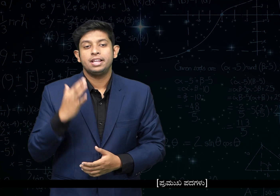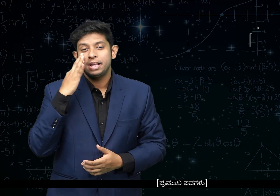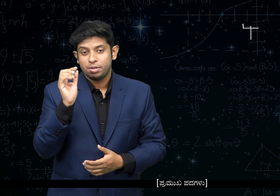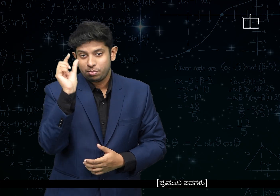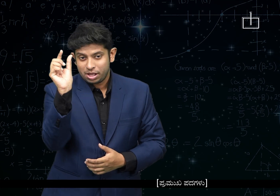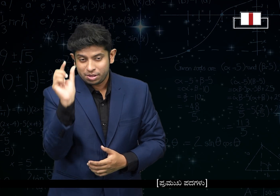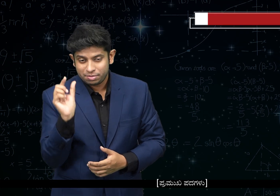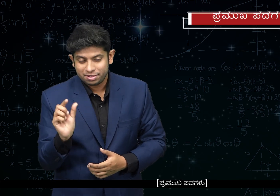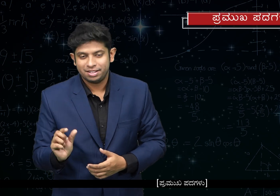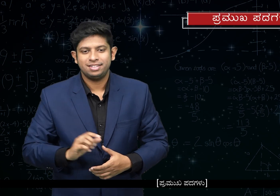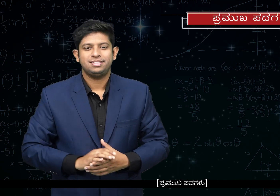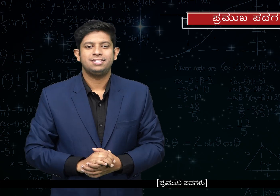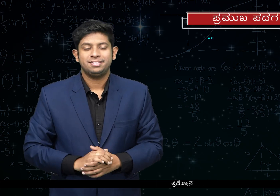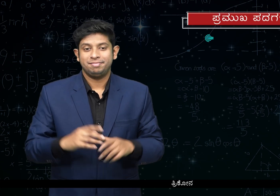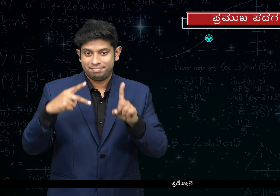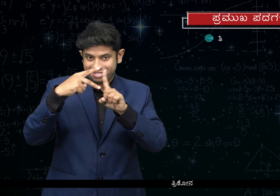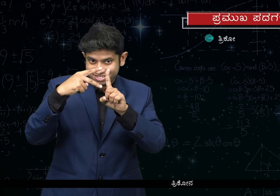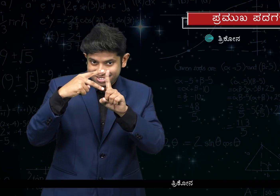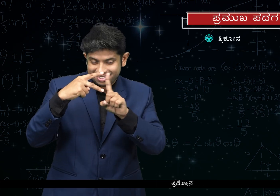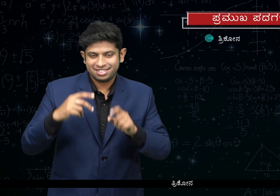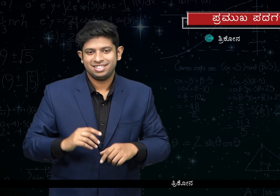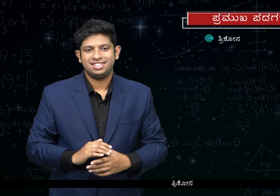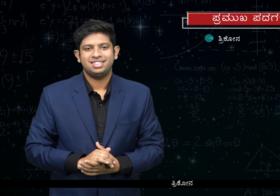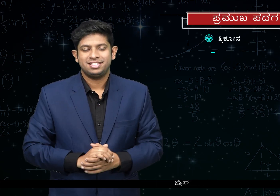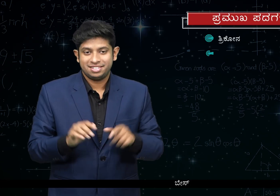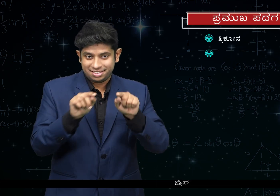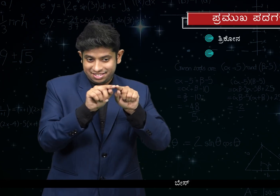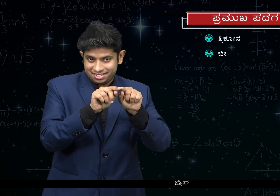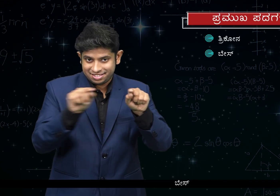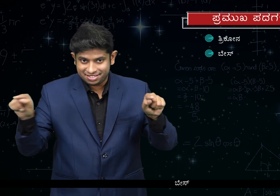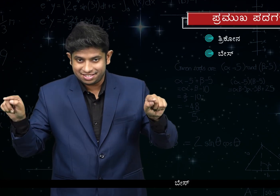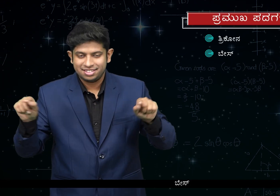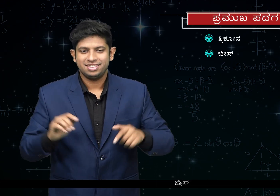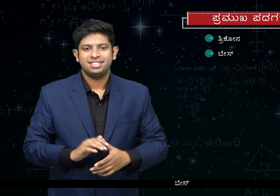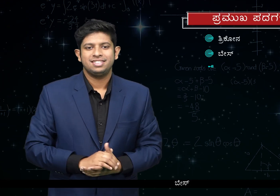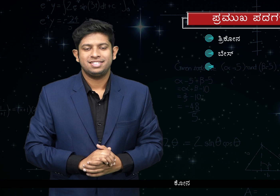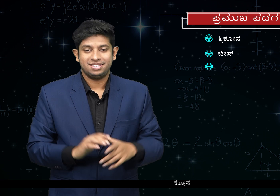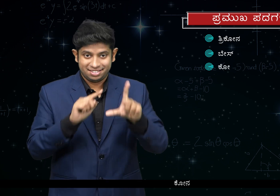ಪ್ರಮುಖ ಪದಗಳು: ತ್ರಿಕೋನ, ಬೇಸ್, ಕೋನ,